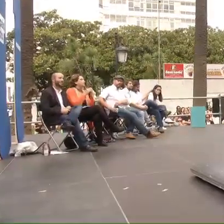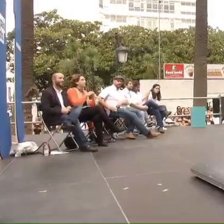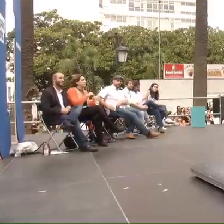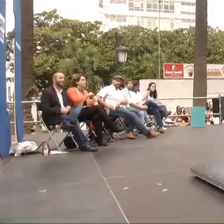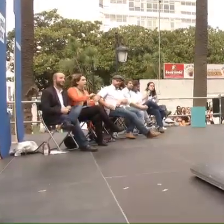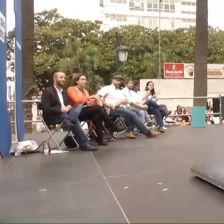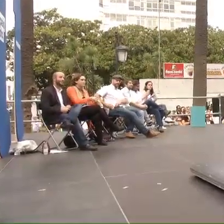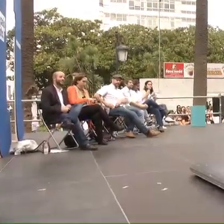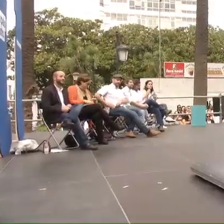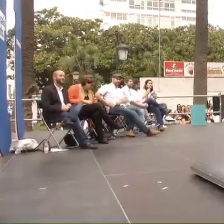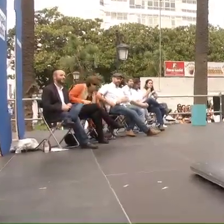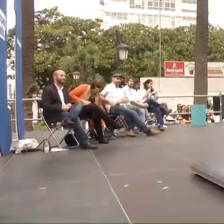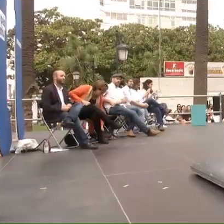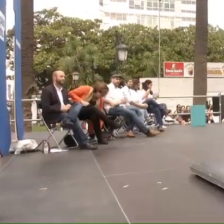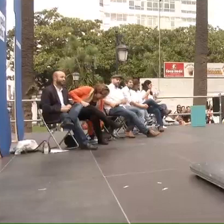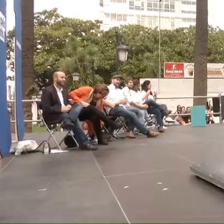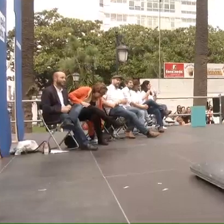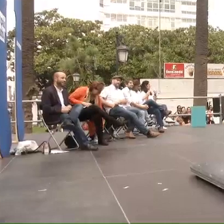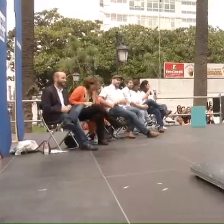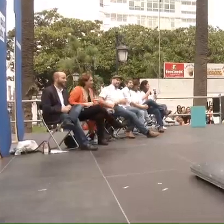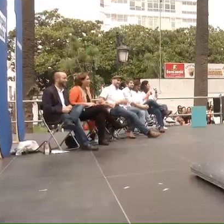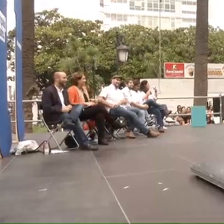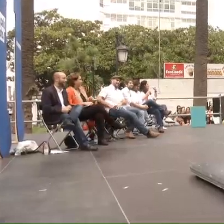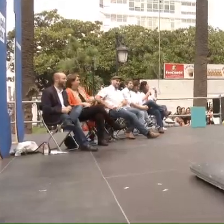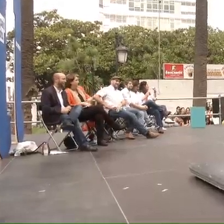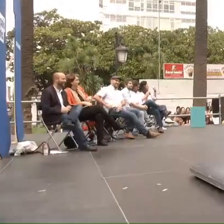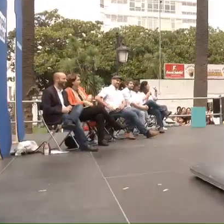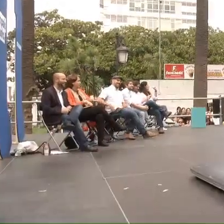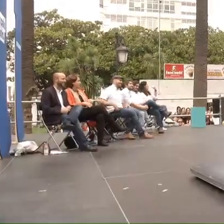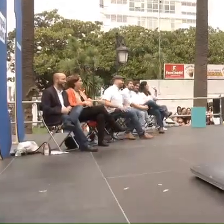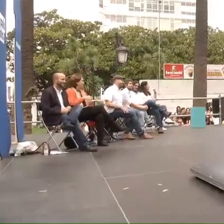lembraba a Carlos Negreira, non sei se vos lembrades de Carlos Negreira.